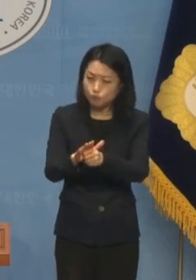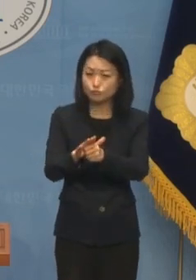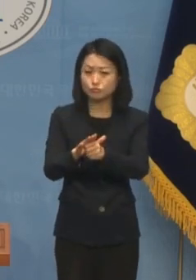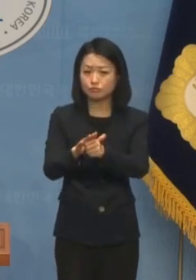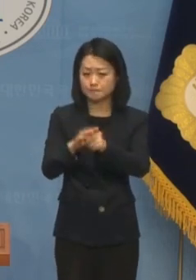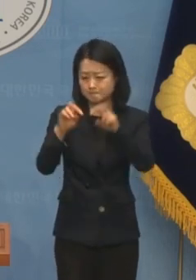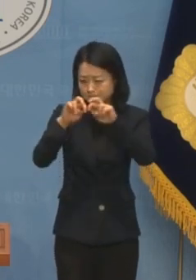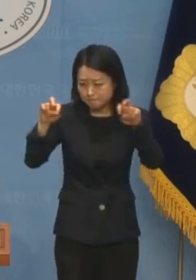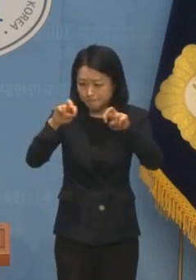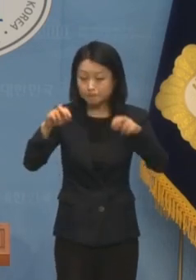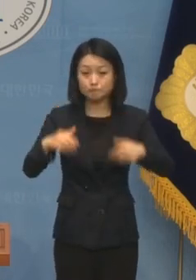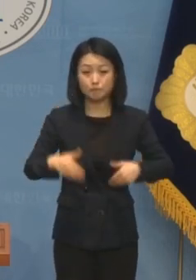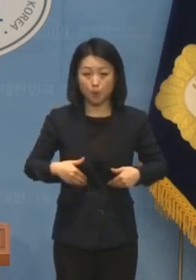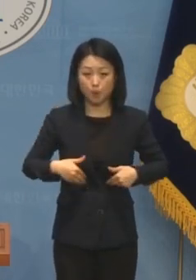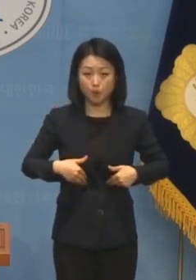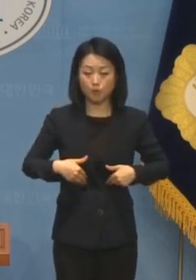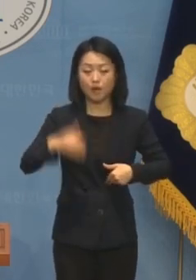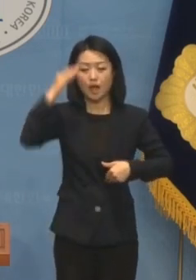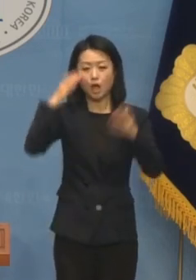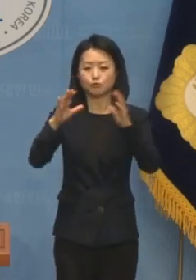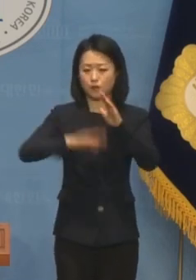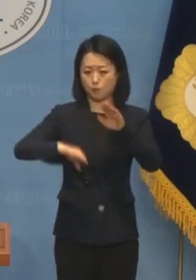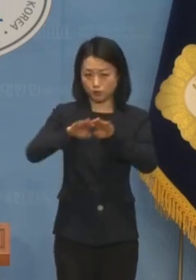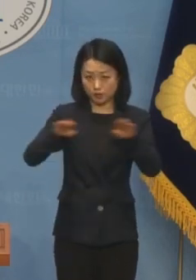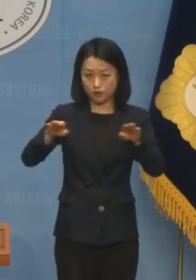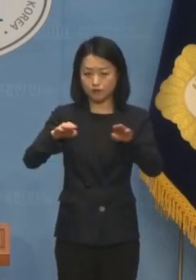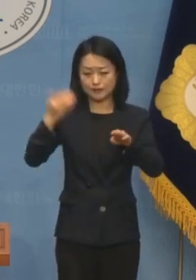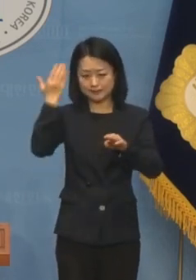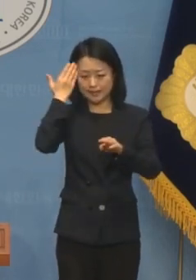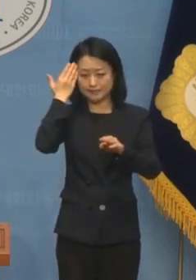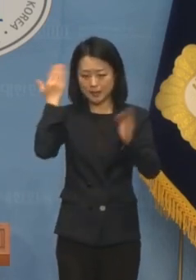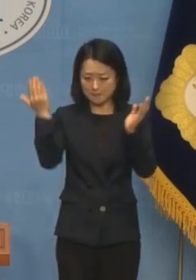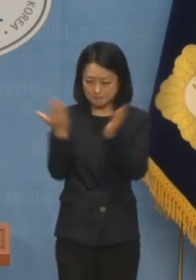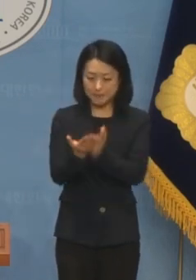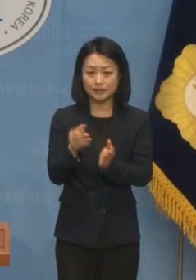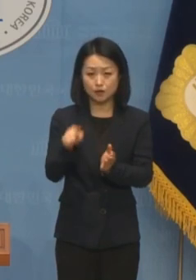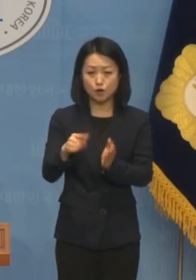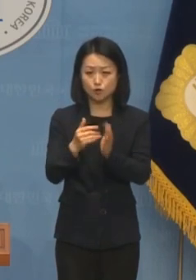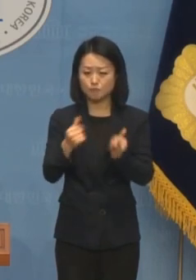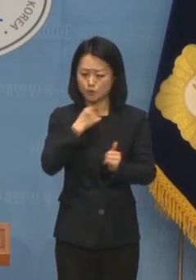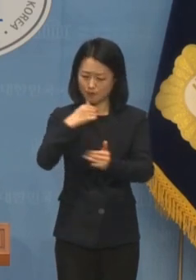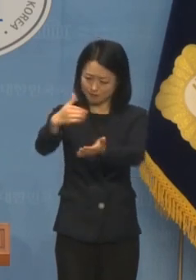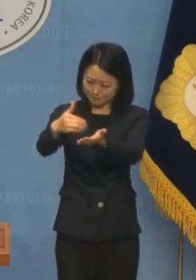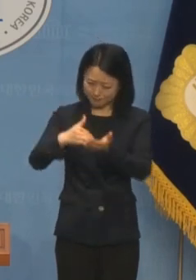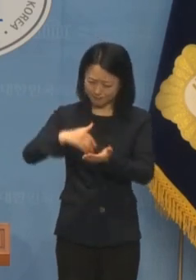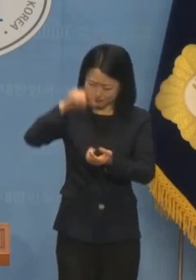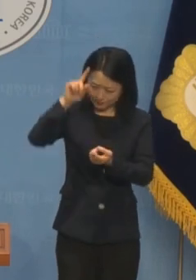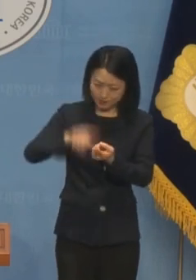것은 대한민국의 공정과 상식이며 국민의 정당한 요구입니다.